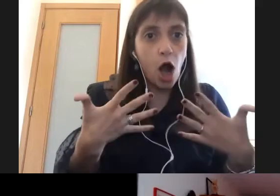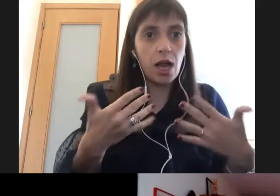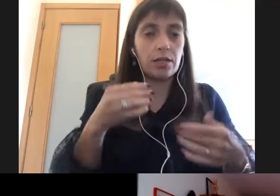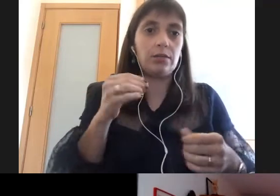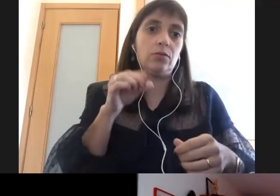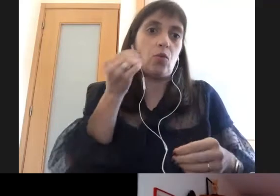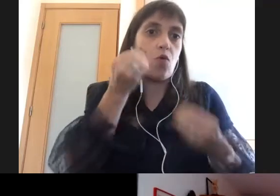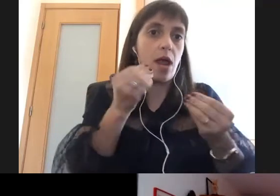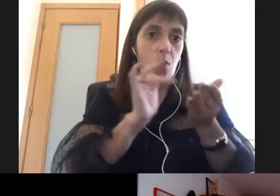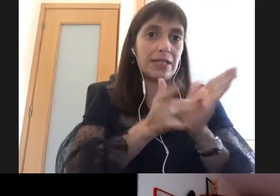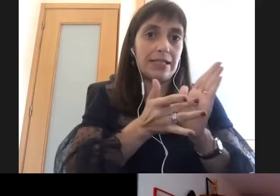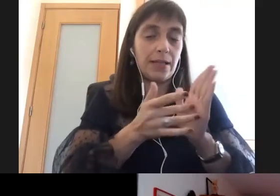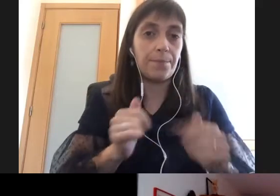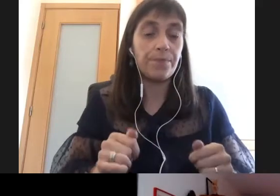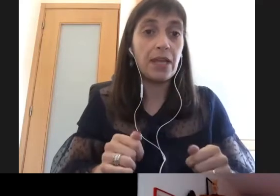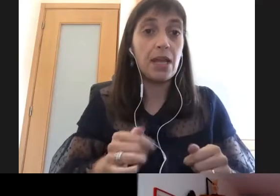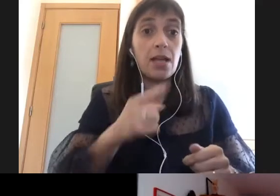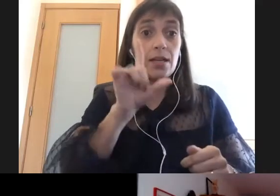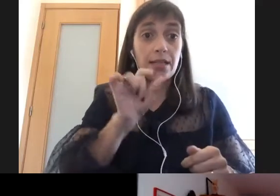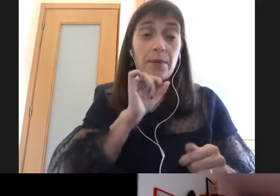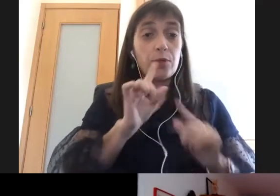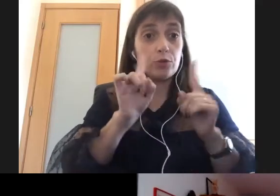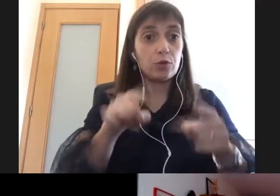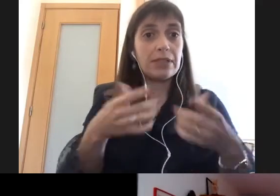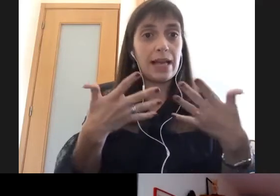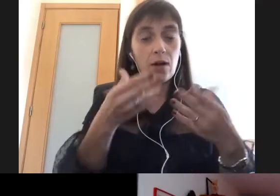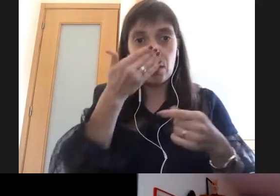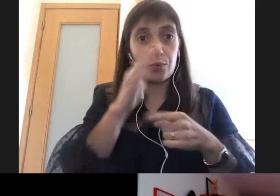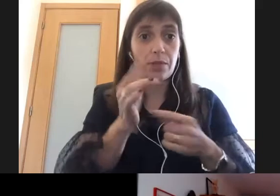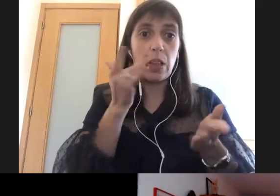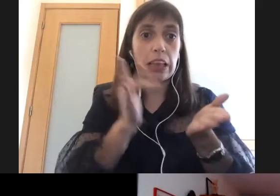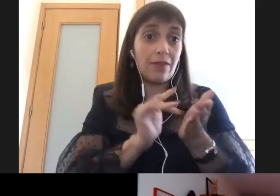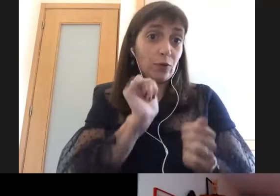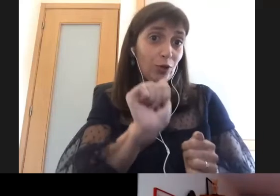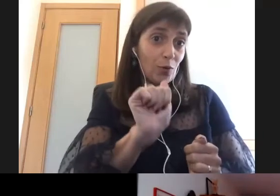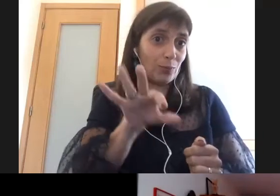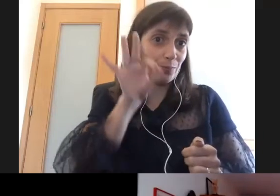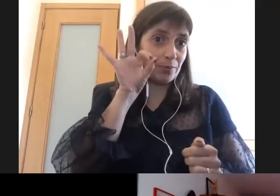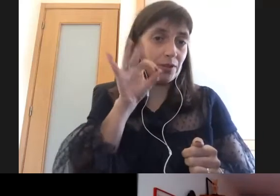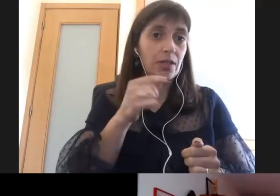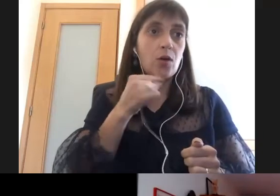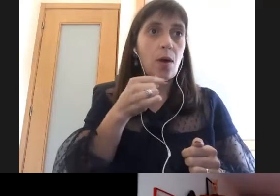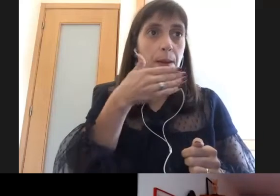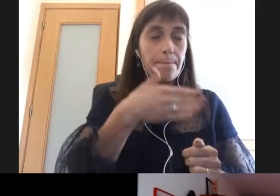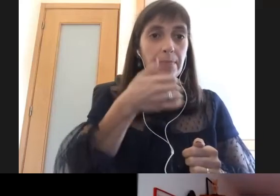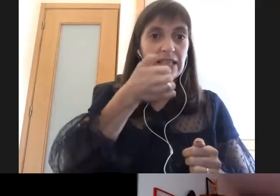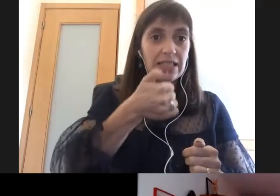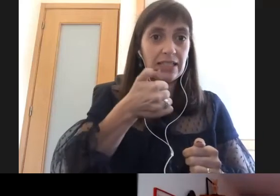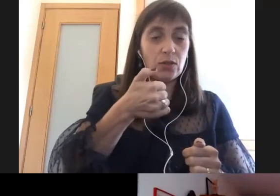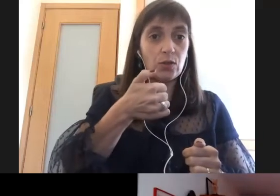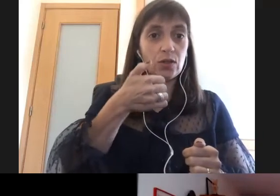começar lá atrás. A começar, inclusive, por um dos seus livros, que é o 1565,